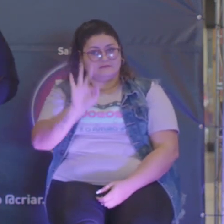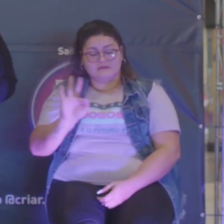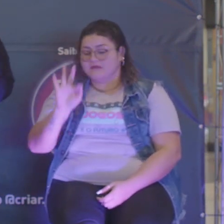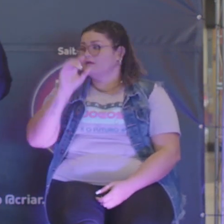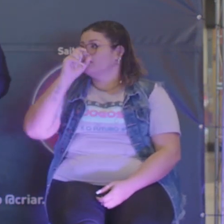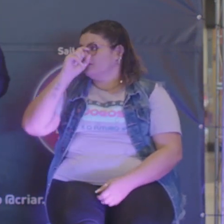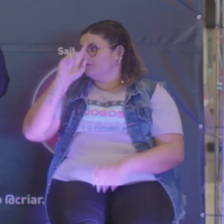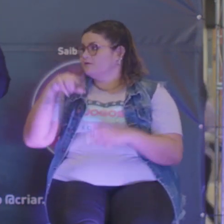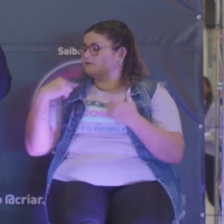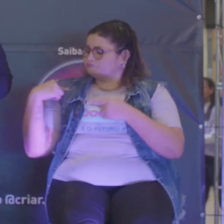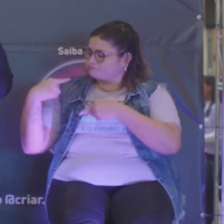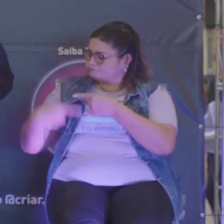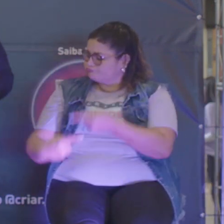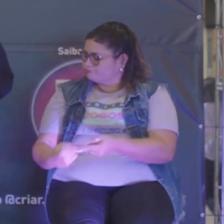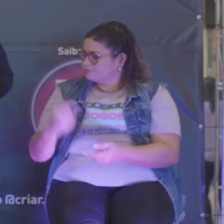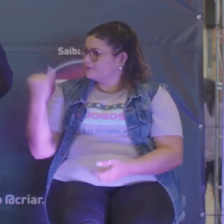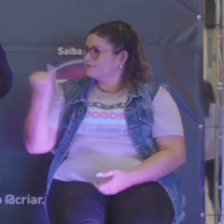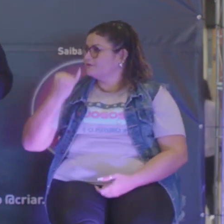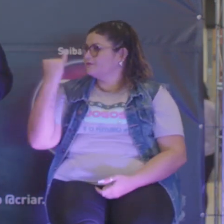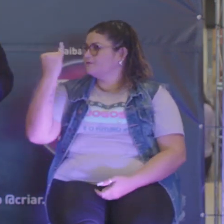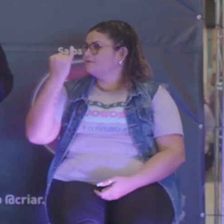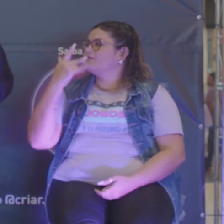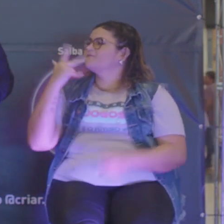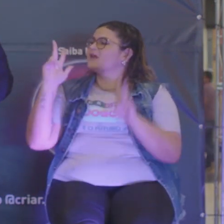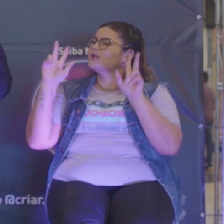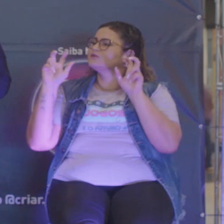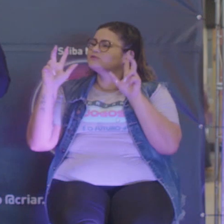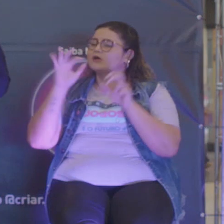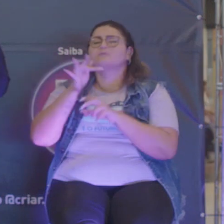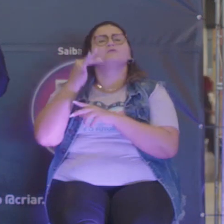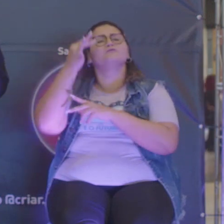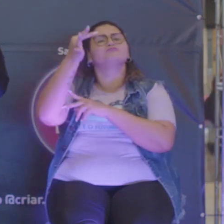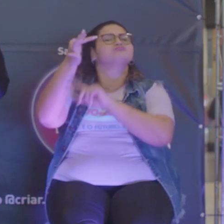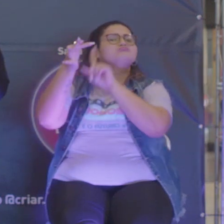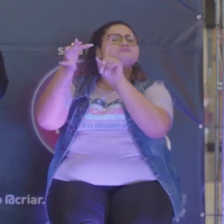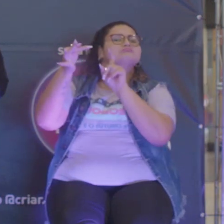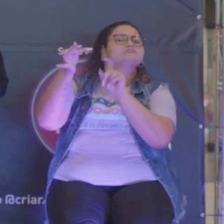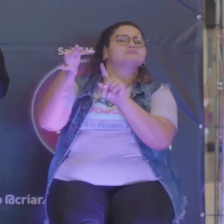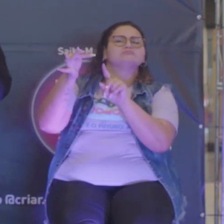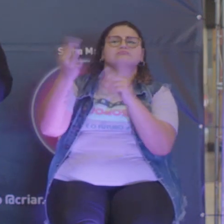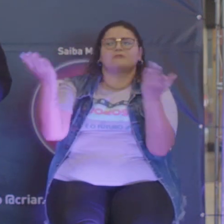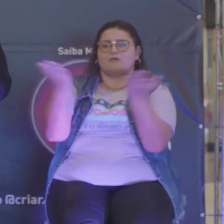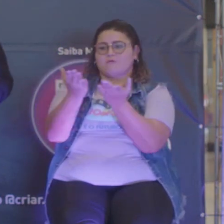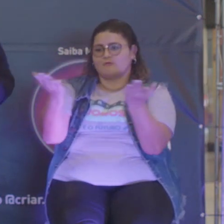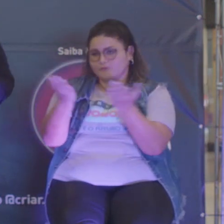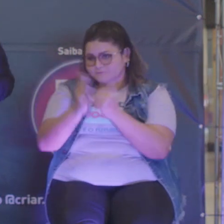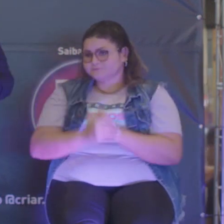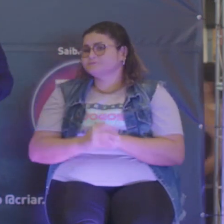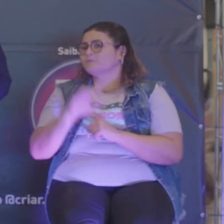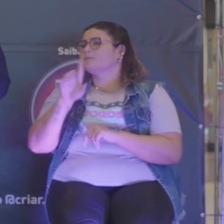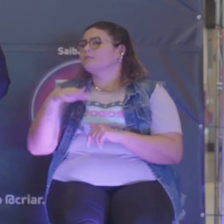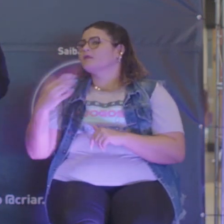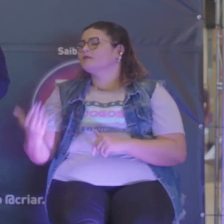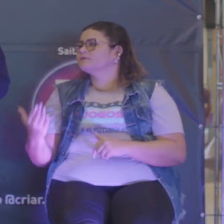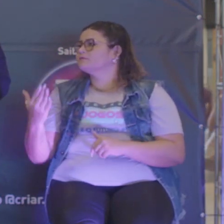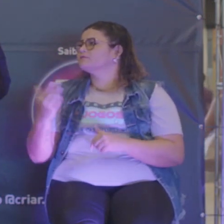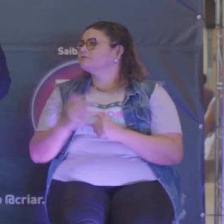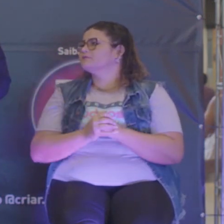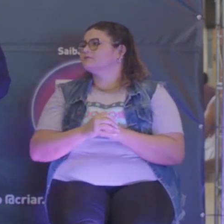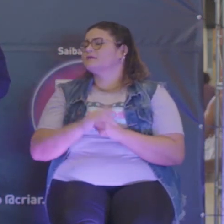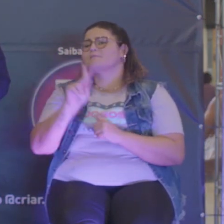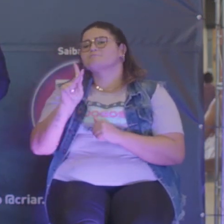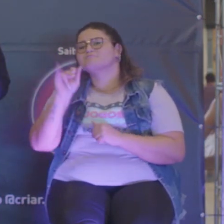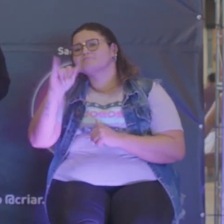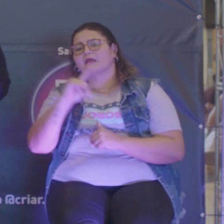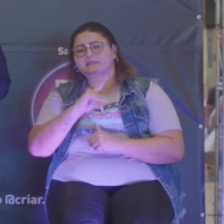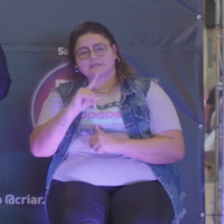mudança na minha carreira. E hoje eu vim falar um pouquinho sobre o futuro, né? A gente está aqui para falar do futuro. Então, quem é pai e sabe, tem